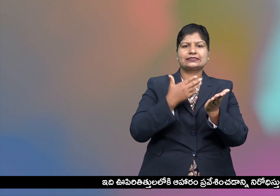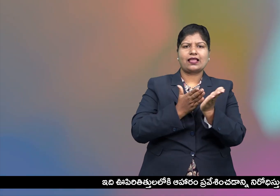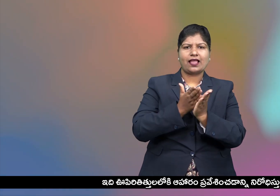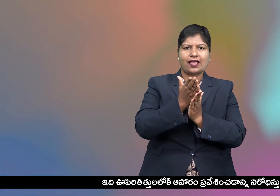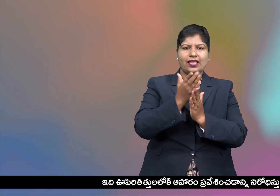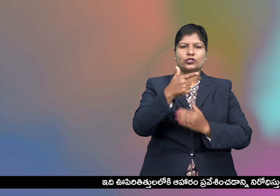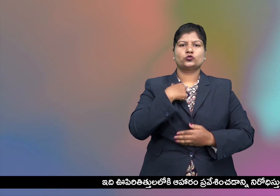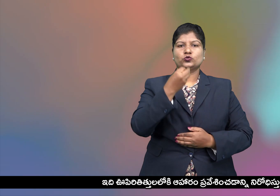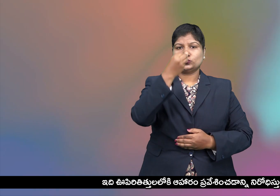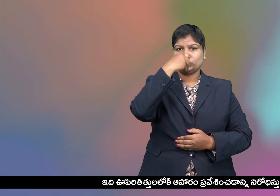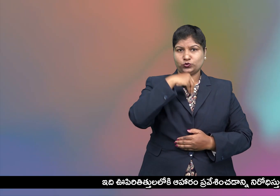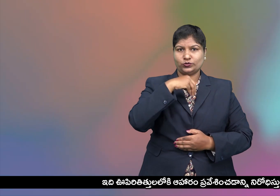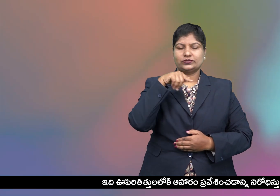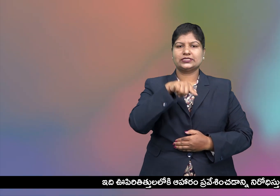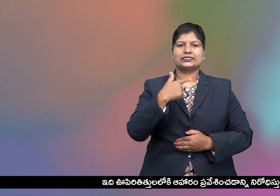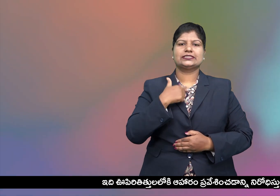ప్రవేశించడాన్ని నిరోధిస్తుంది.